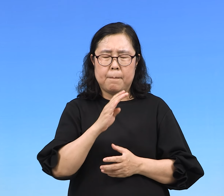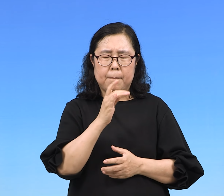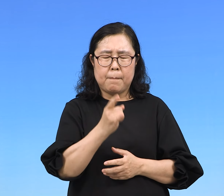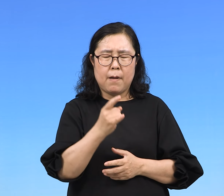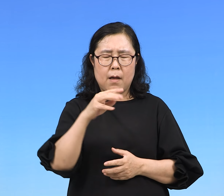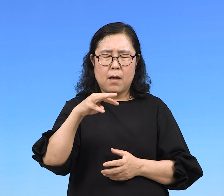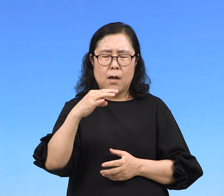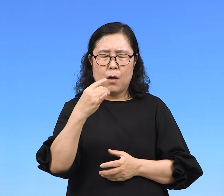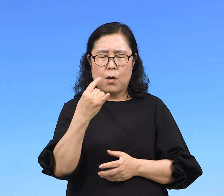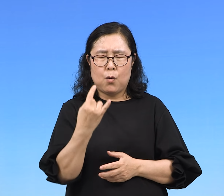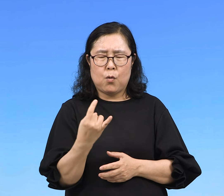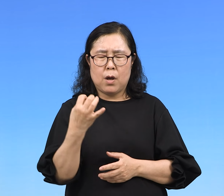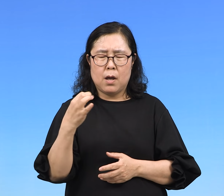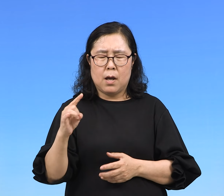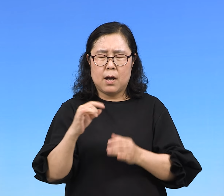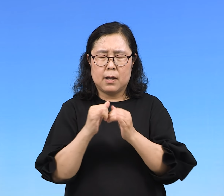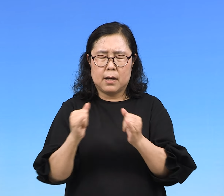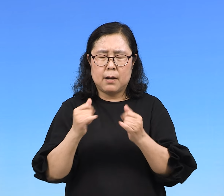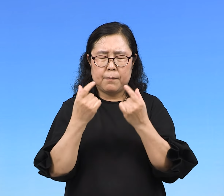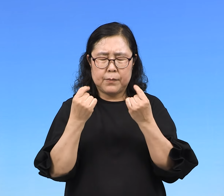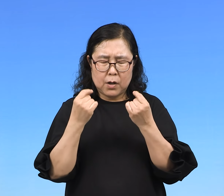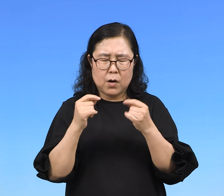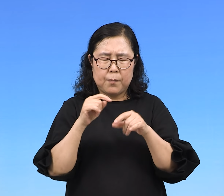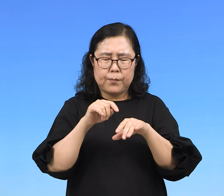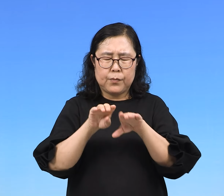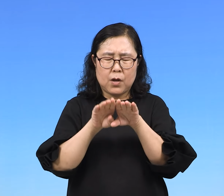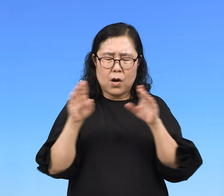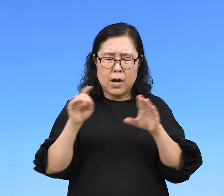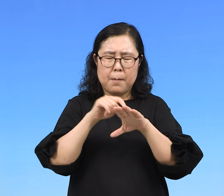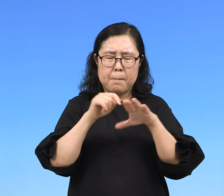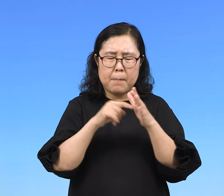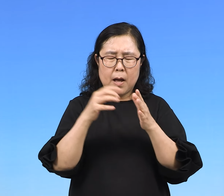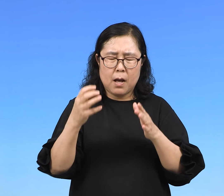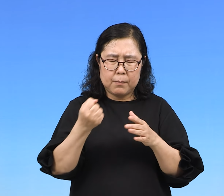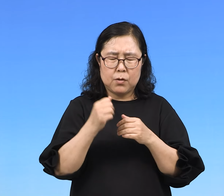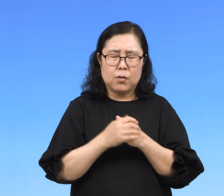아버지 베레아 사람처럼 아버지 참으로 열린 마음으로